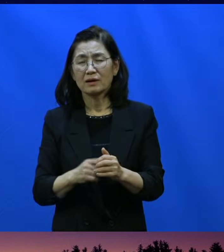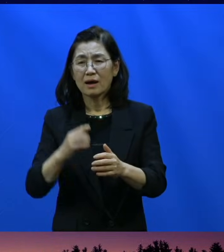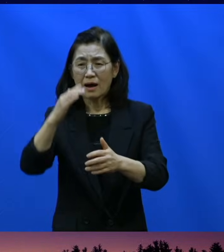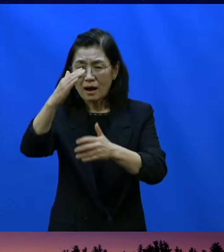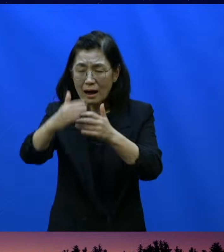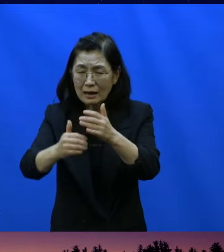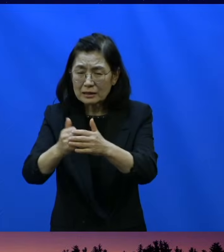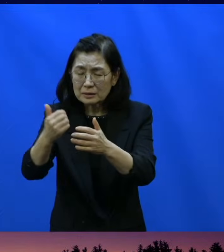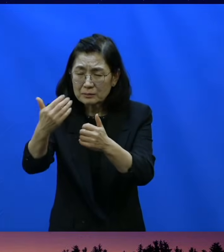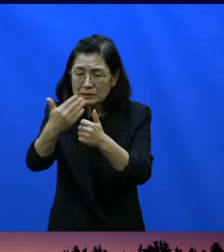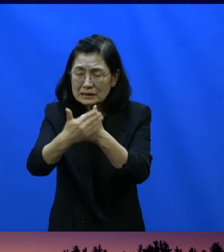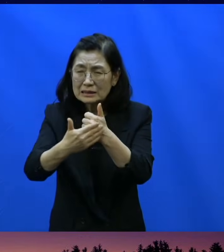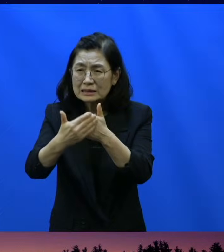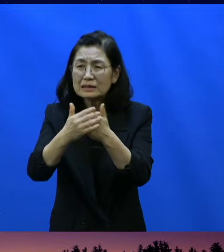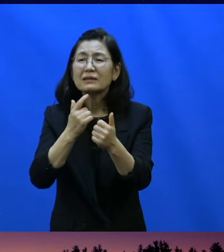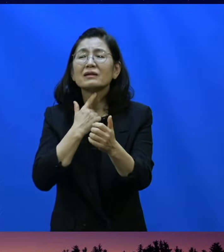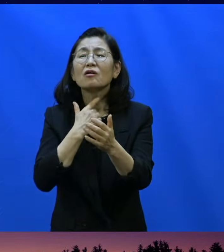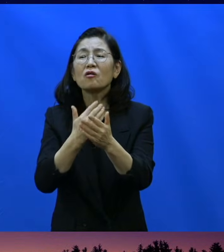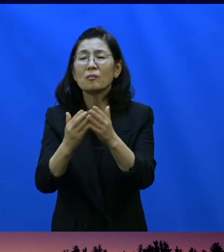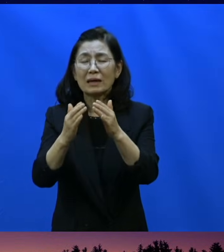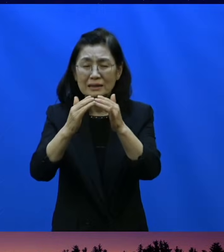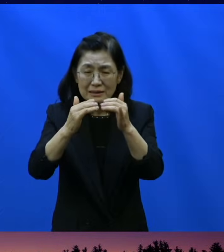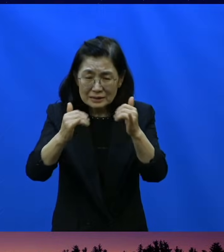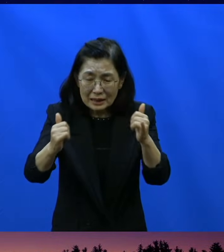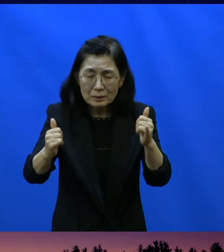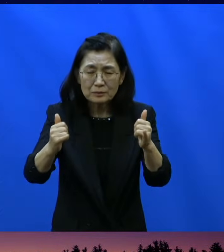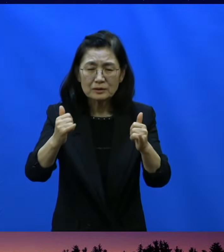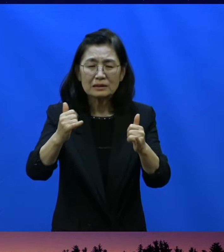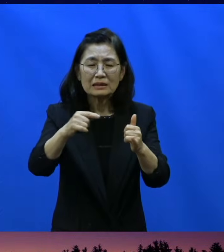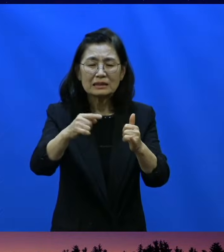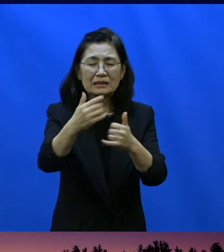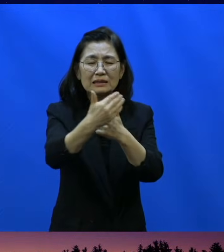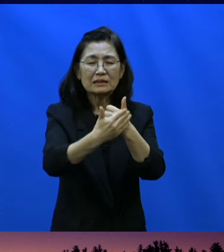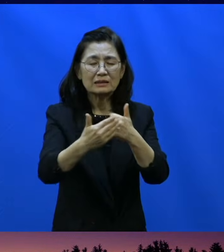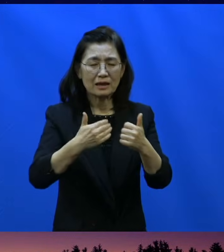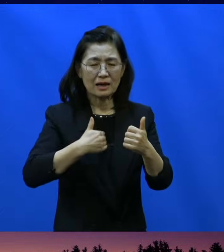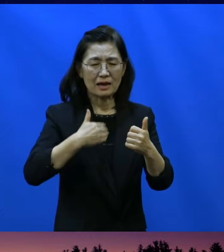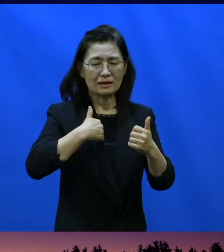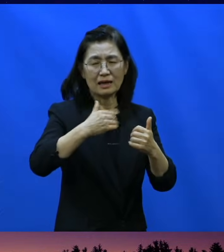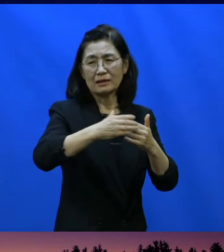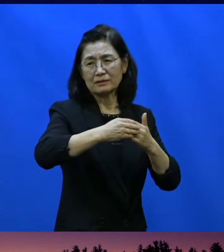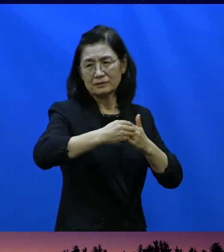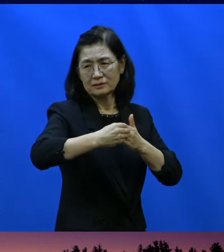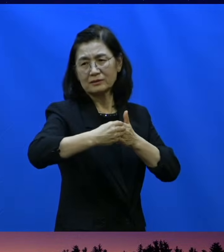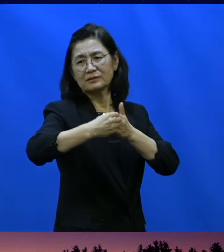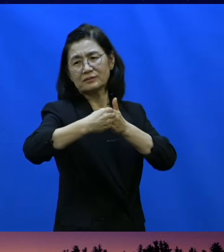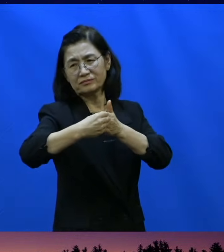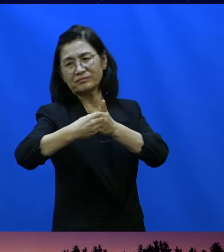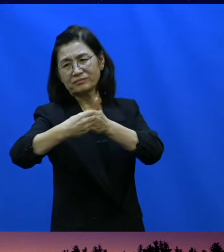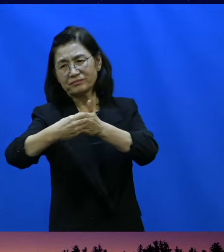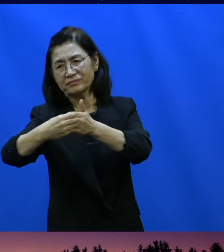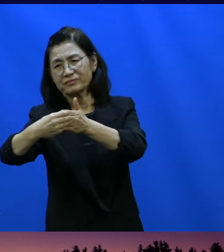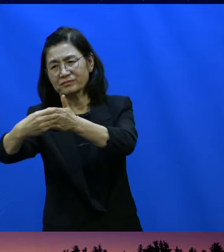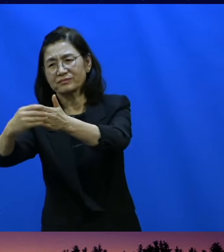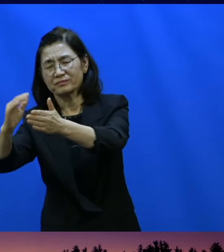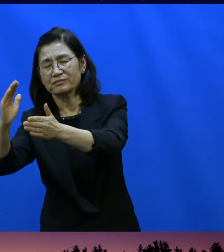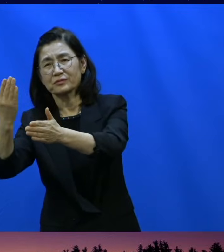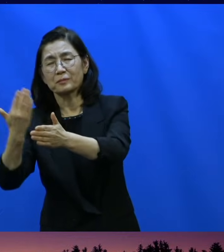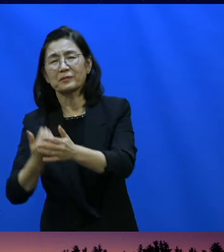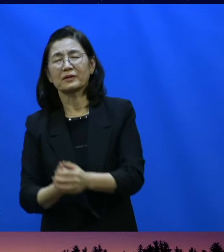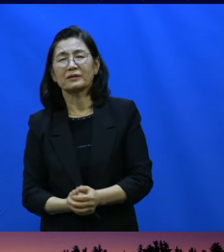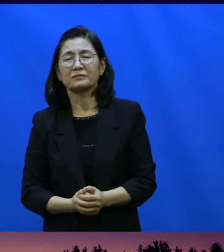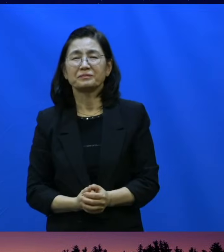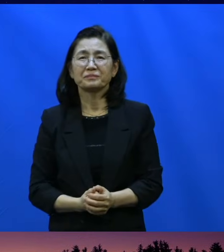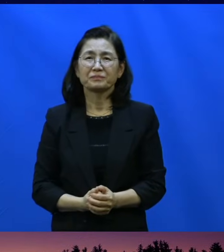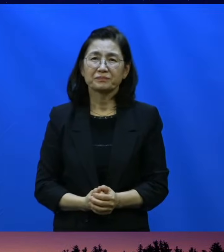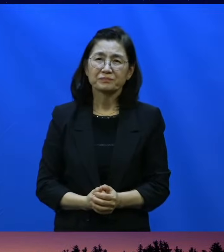나를 데리고 가는데요. 이미 은혜가 임했는데요. 끝난 거예요. 끝난 거. 설명할 수 없는 하나님의 역사와 손길이